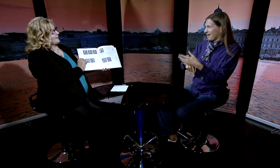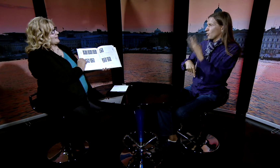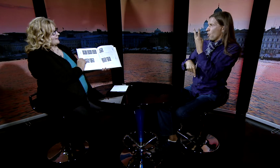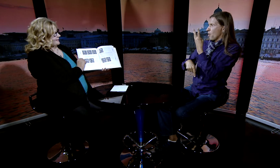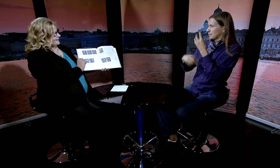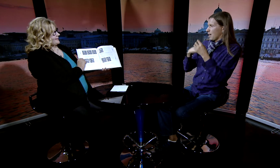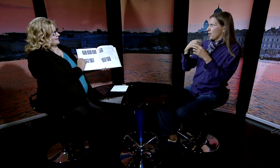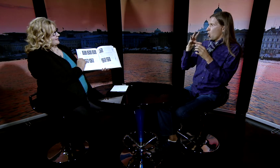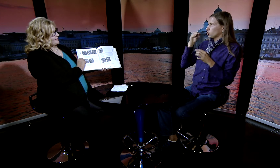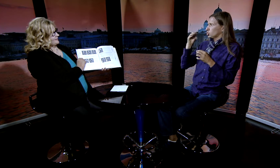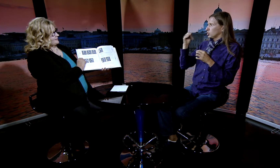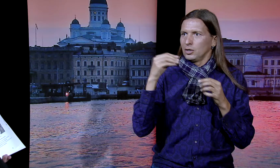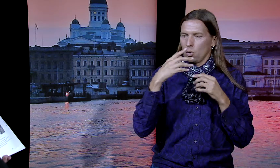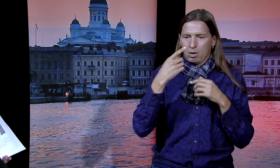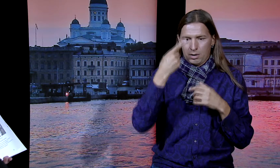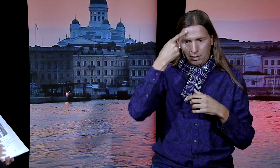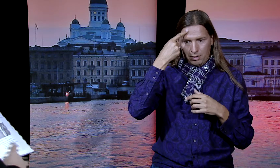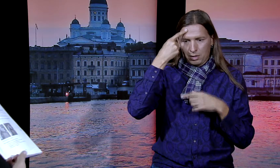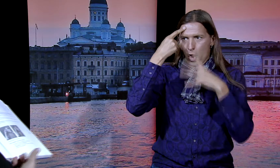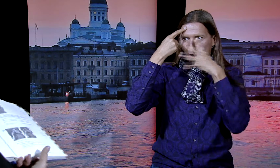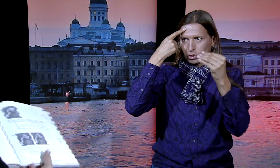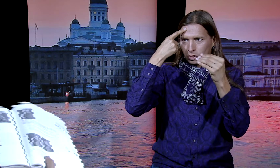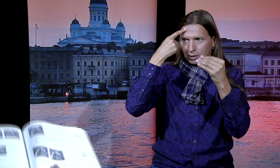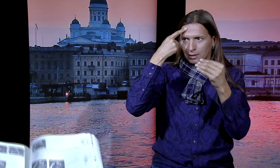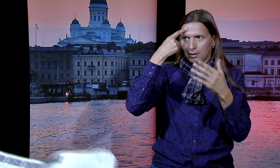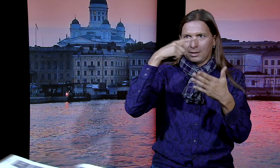Sanakirjan artikkelissa kuvataan viittoma ja sen rakenne.